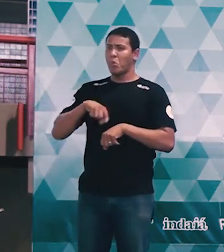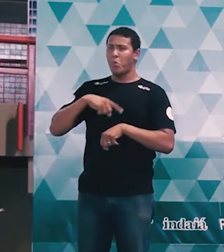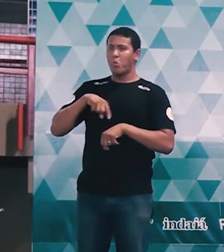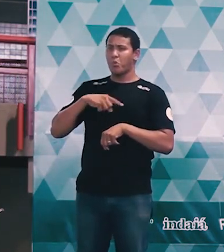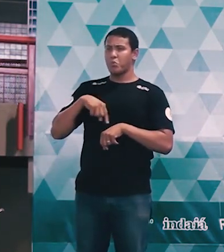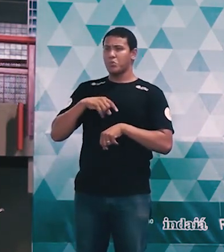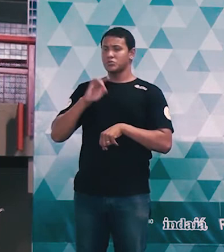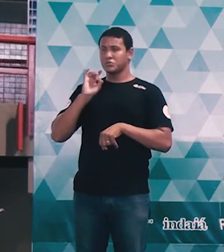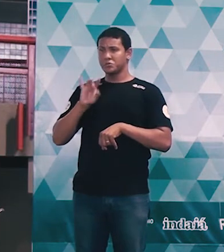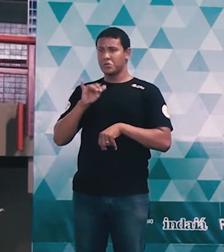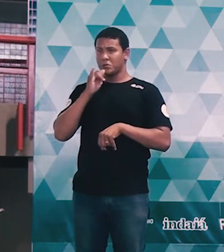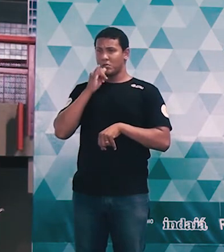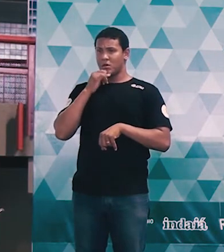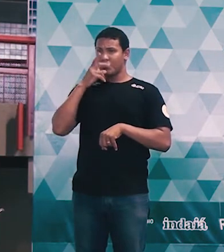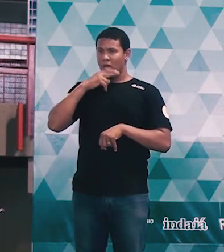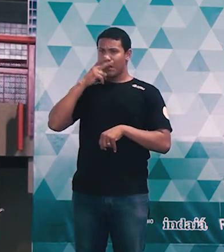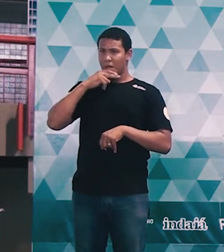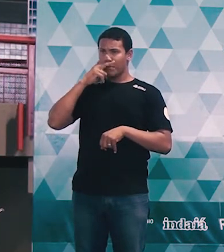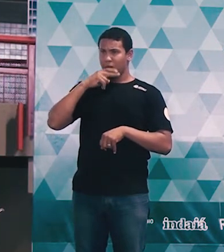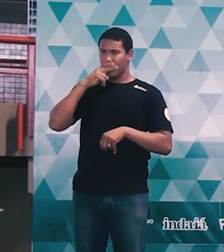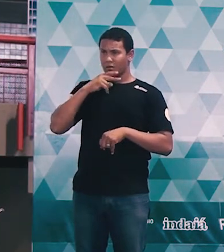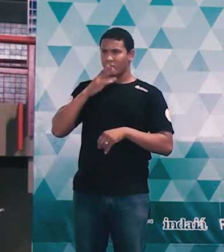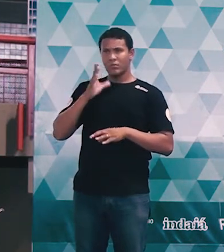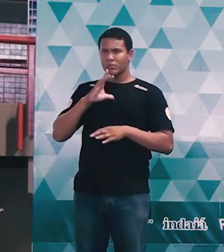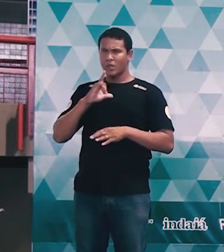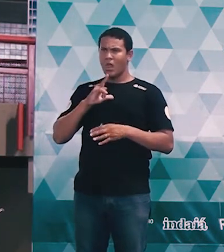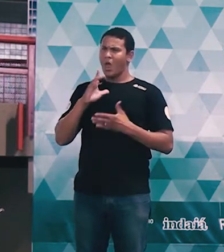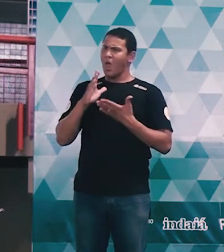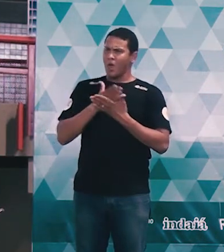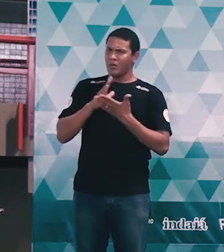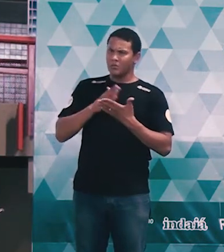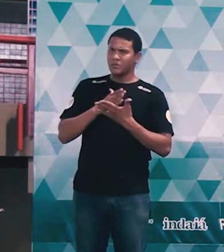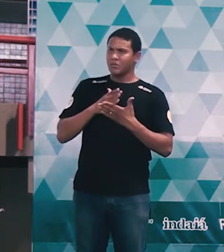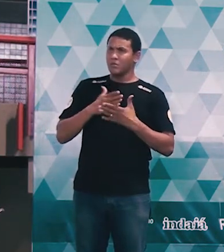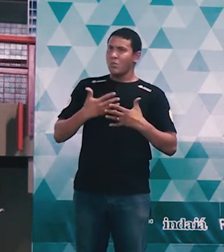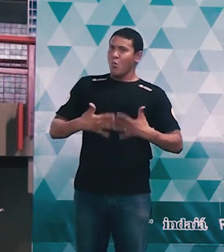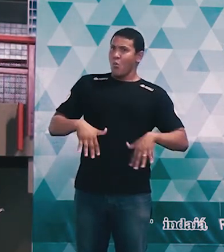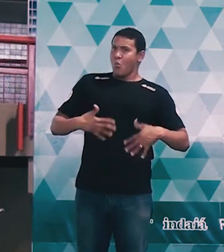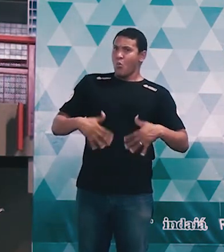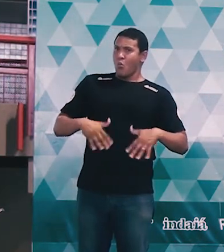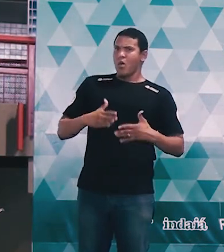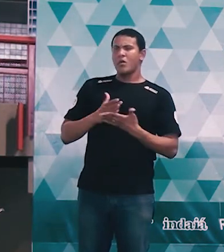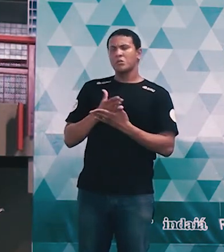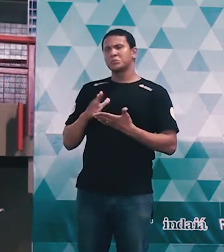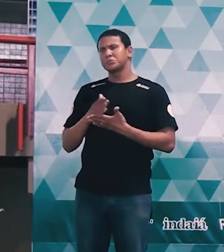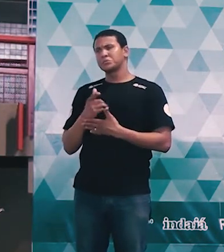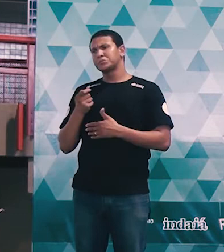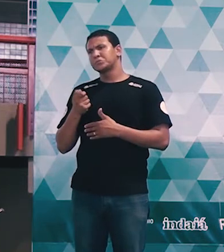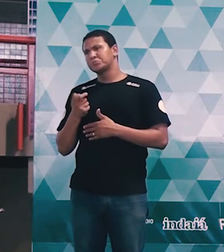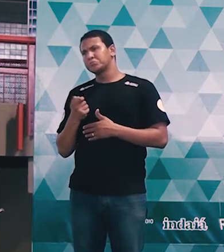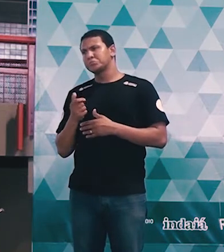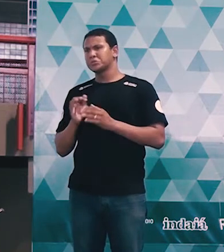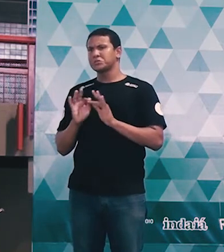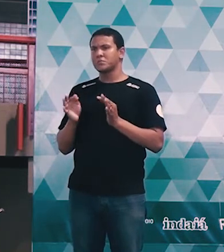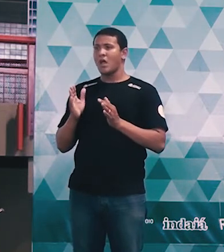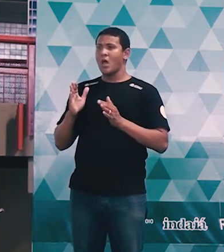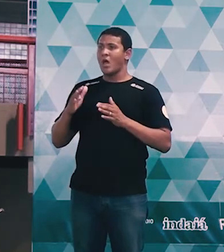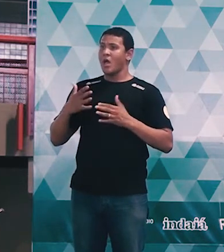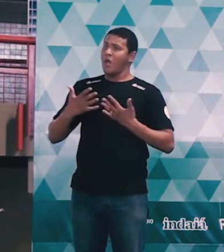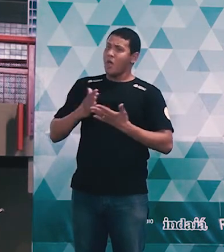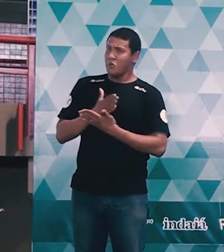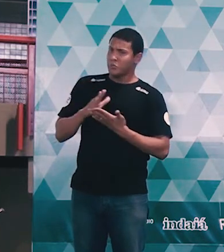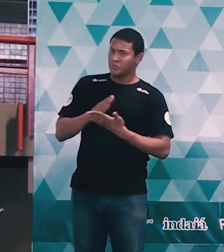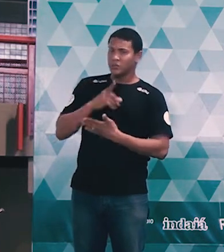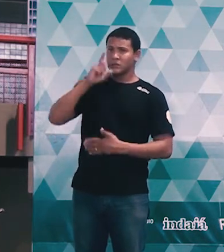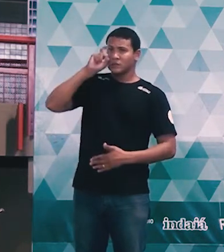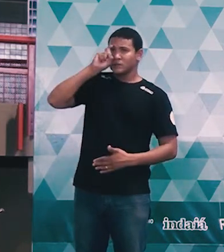mesma forma. Existem assuntos que caem muito, e existem assuntos que caem pouco. Existem assuntos que são difíceis,